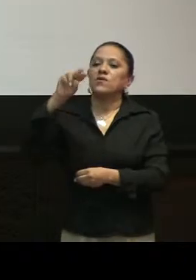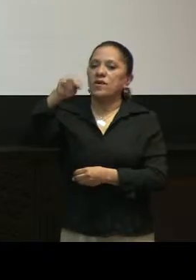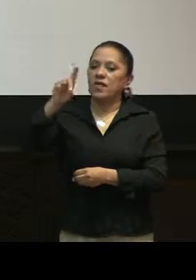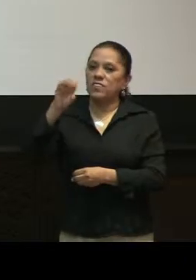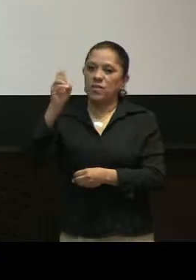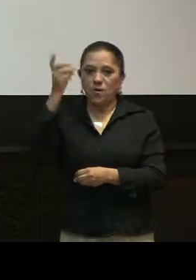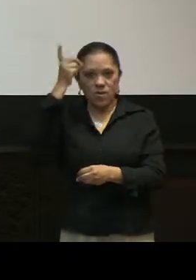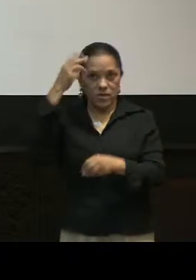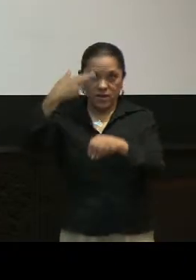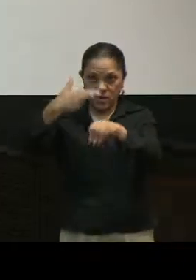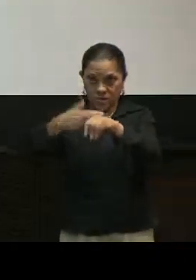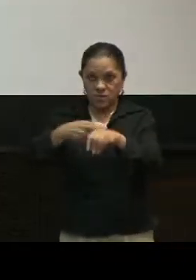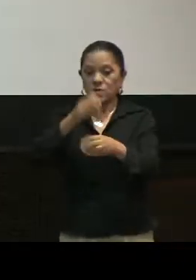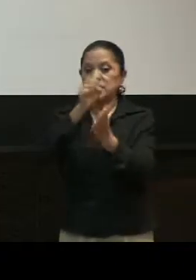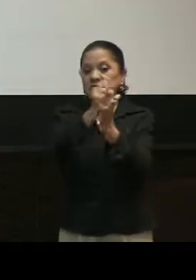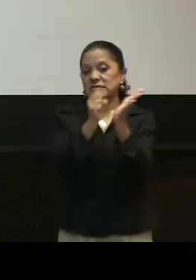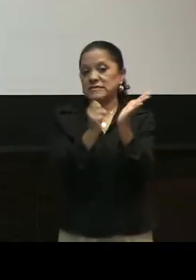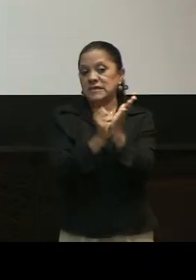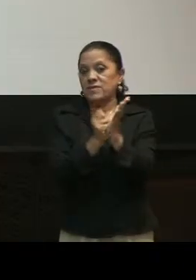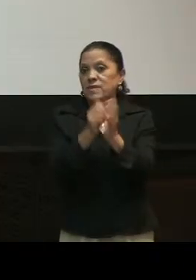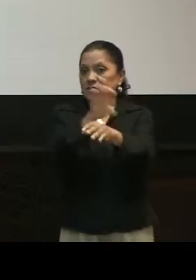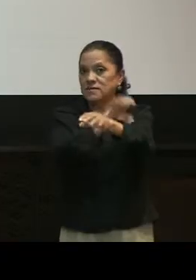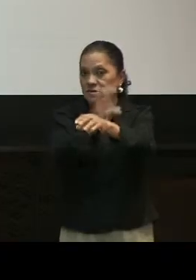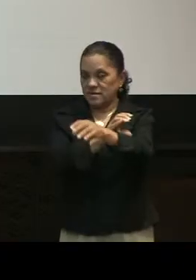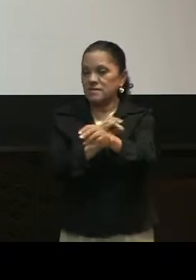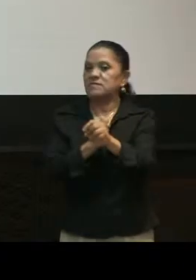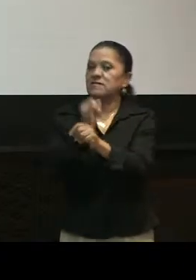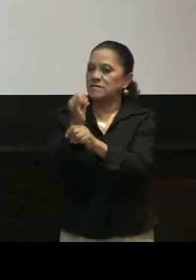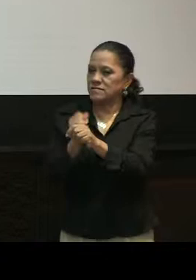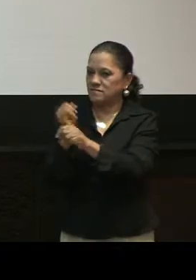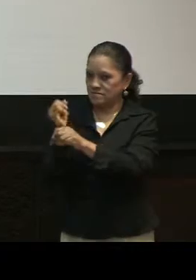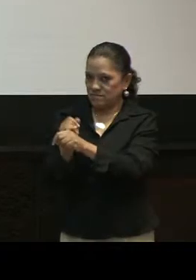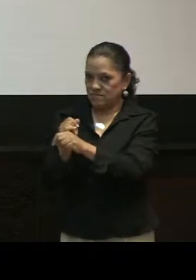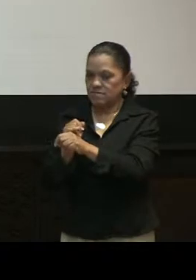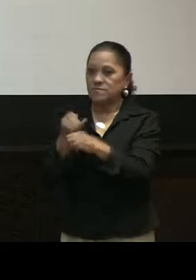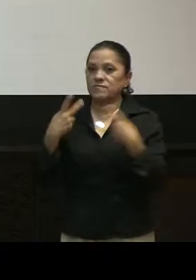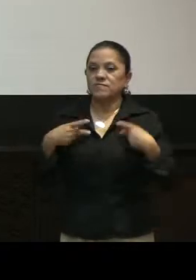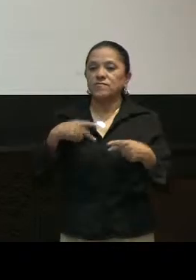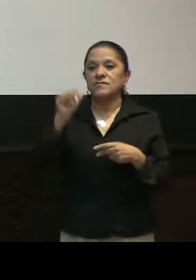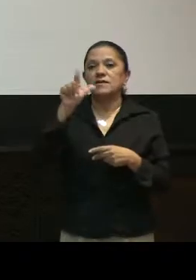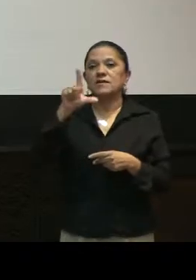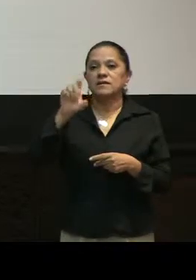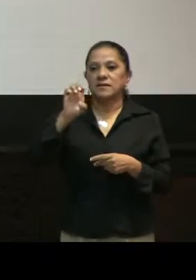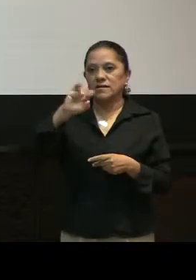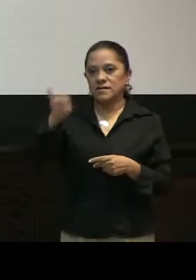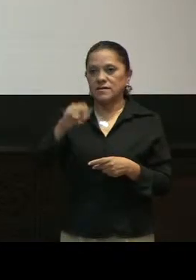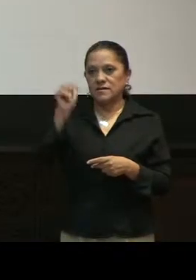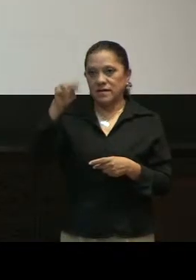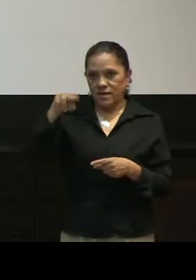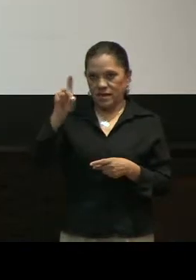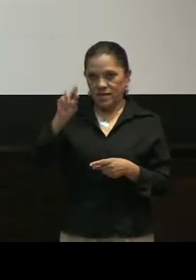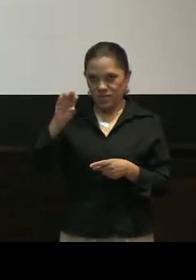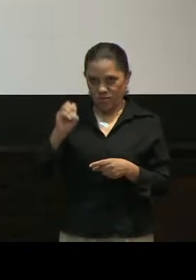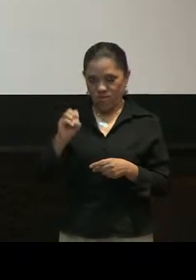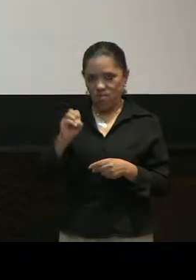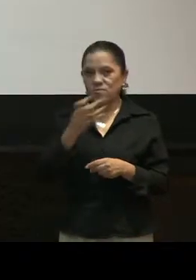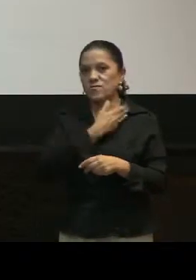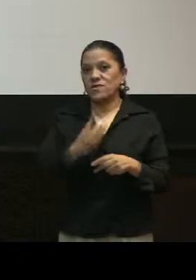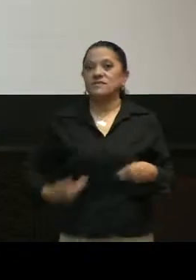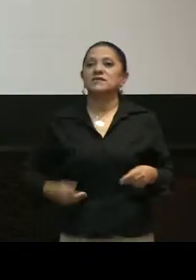de Sistemas Eléctricos del Instituto de Investigaciones Eléctricas, y al ciudadano Alejandro Escobar Botello, presidente de Canacintra